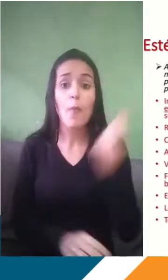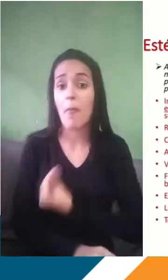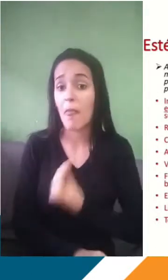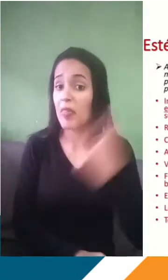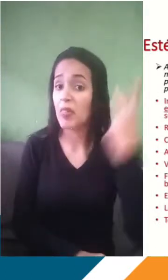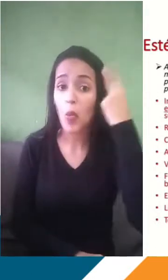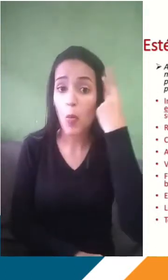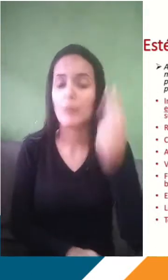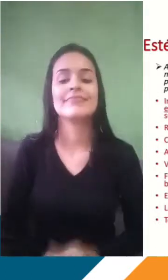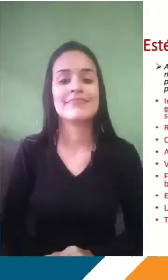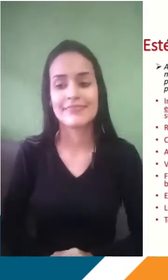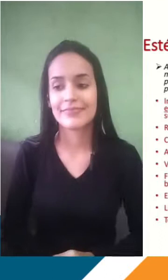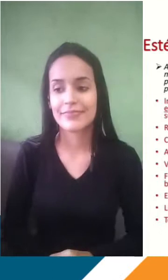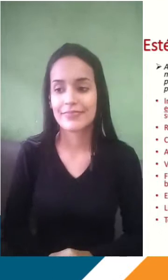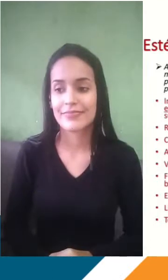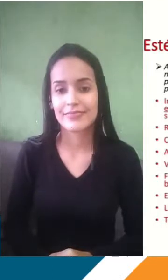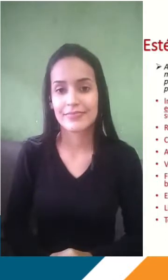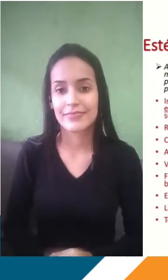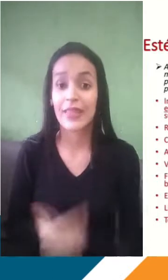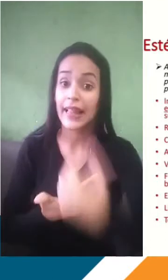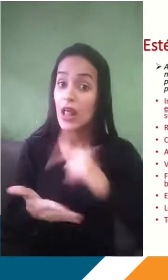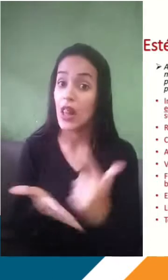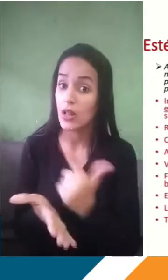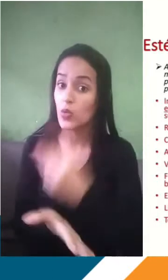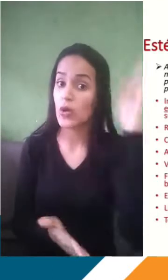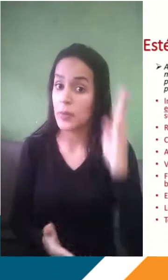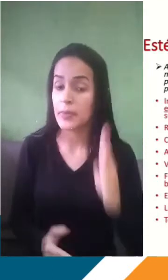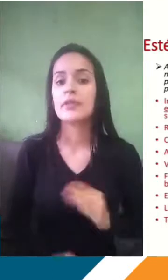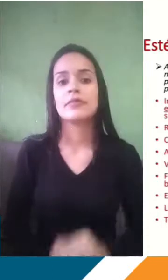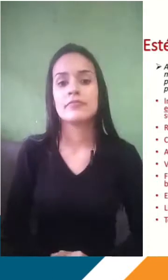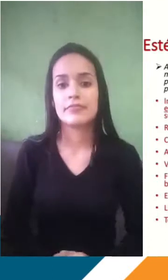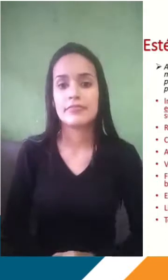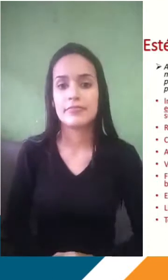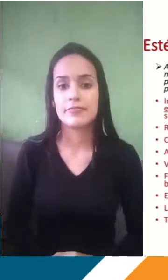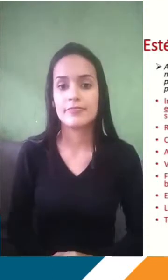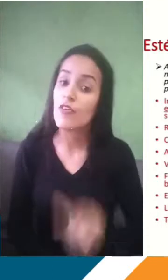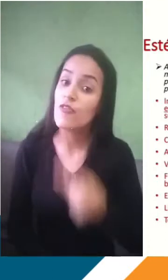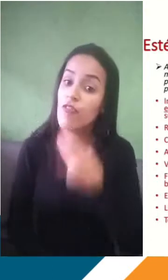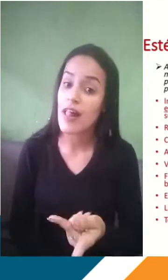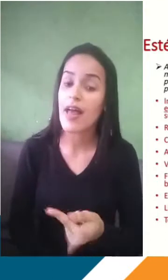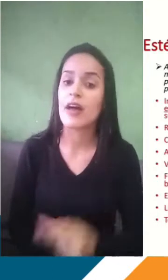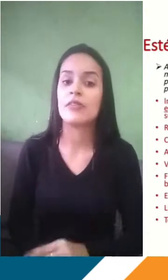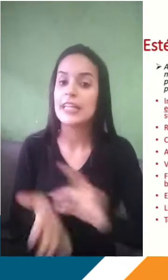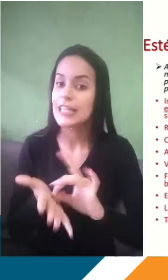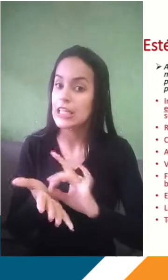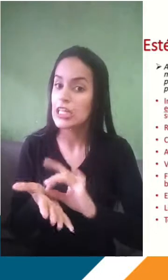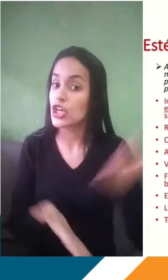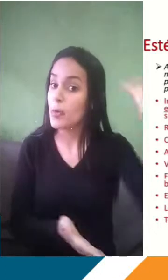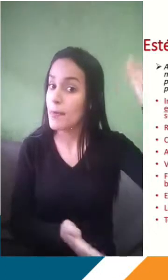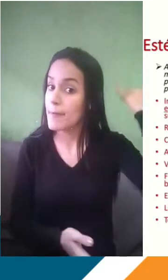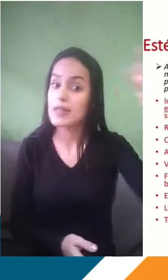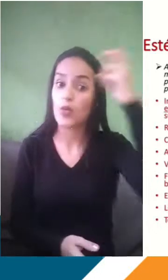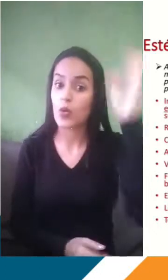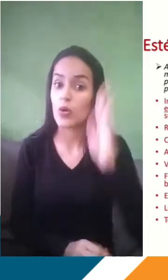estética consistia em revisão crítica do passado histórico e cultural, nacionalismo, busca